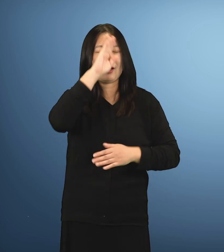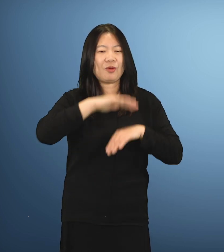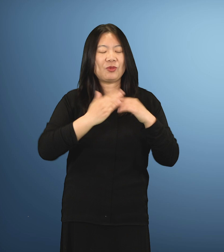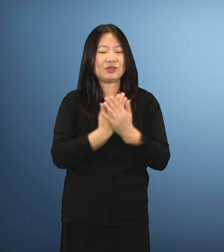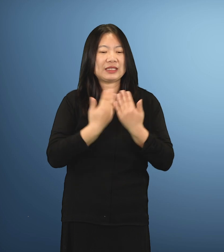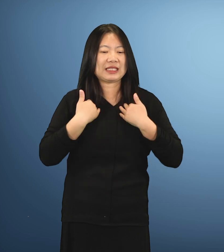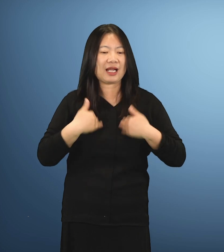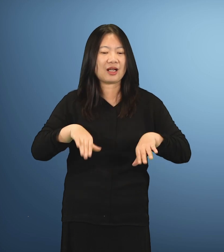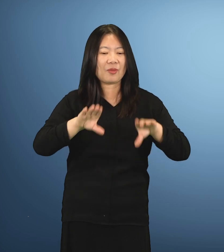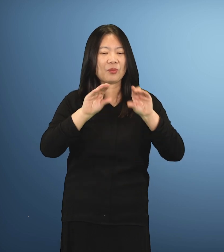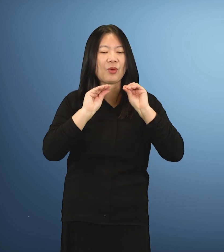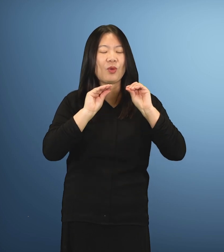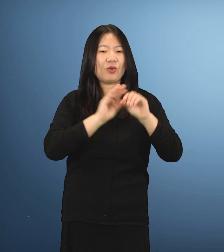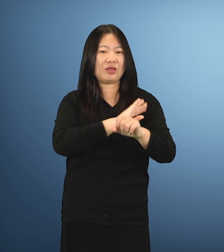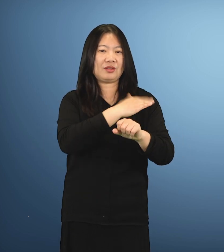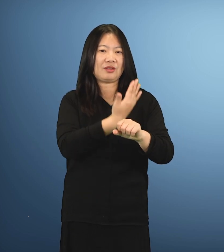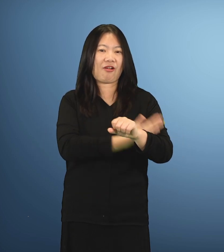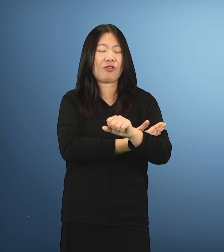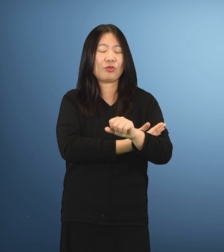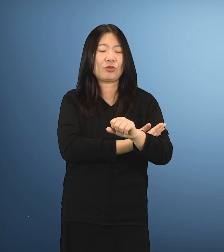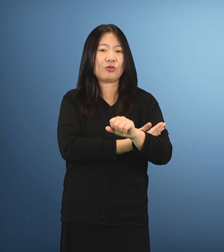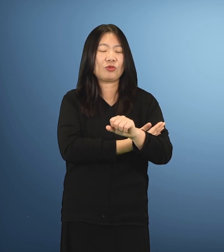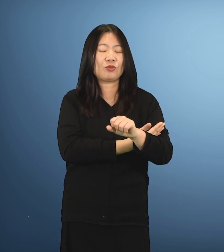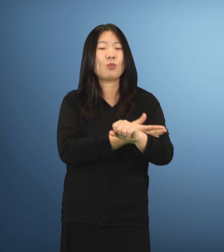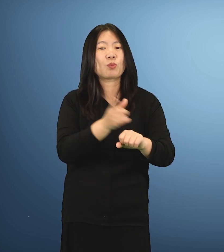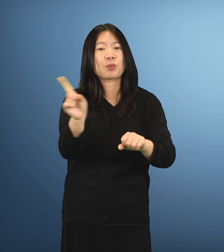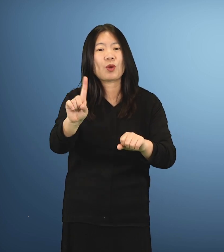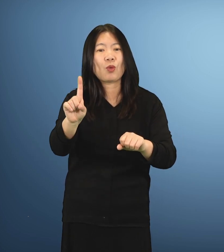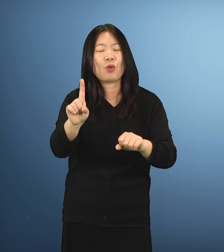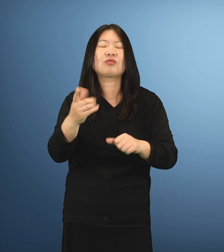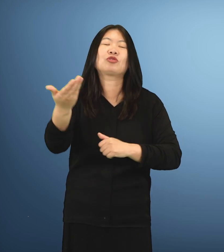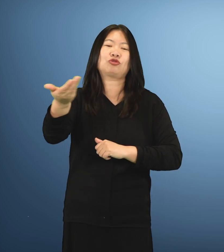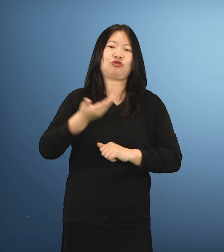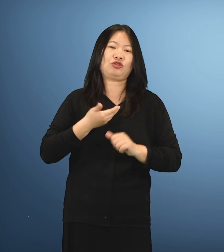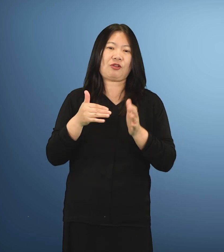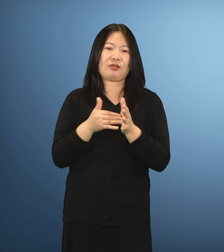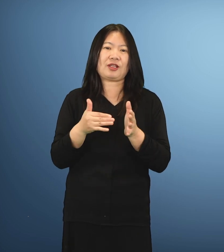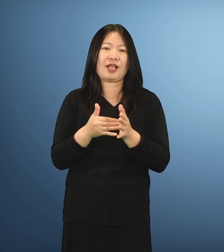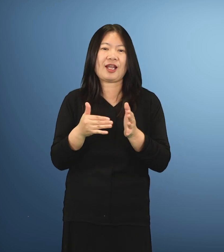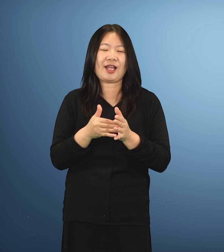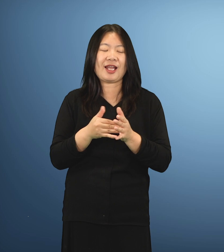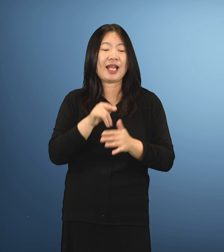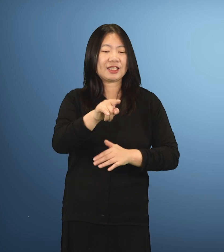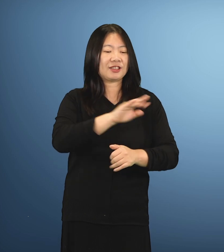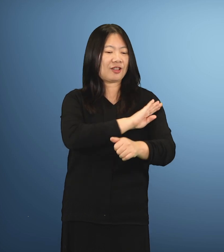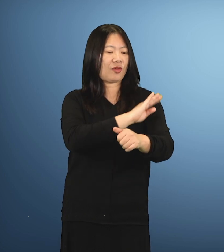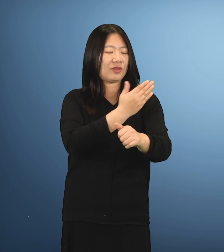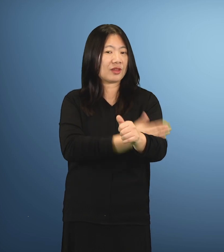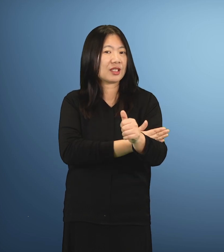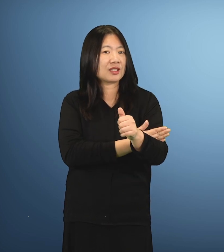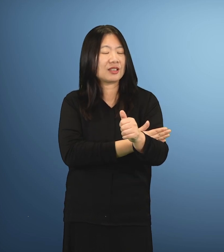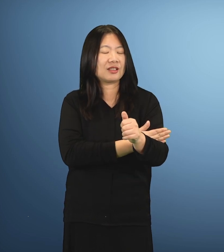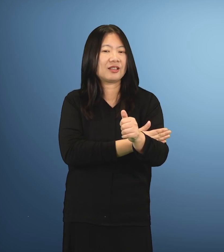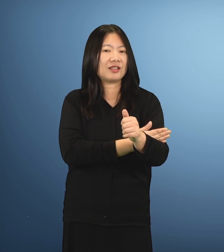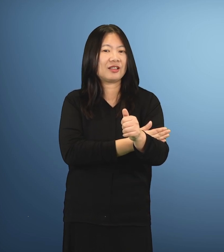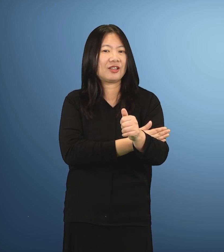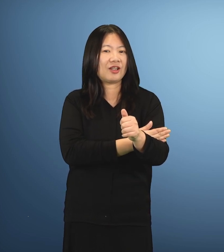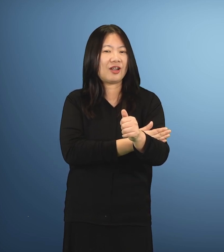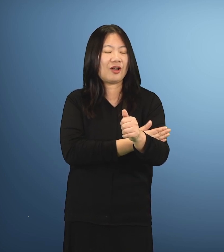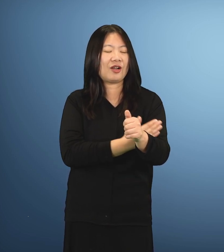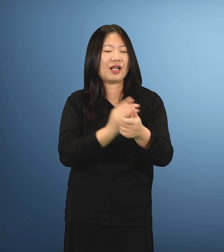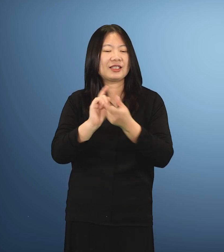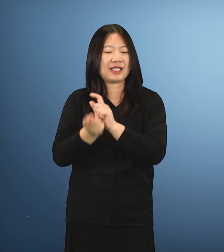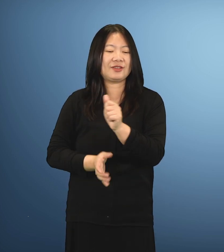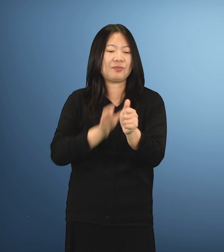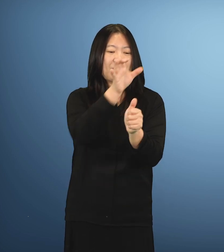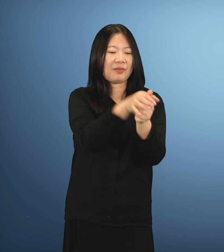것을 고치는 권능을 어떻게 하셨어요? 주셨다라는 말은 그 권능을 위임했다